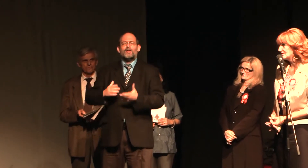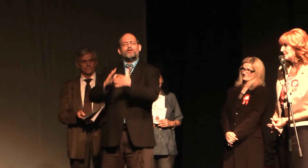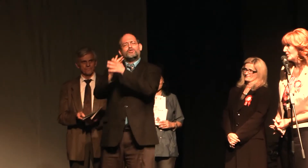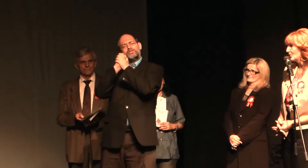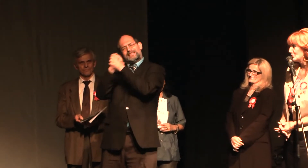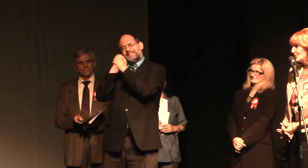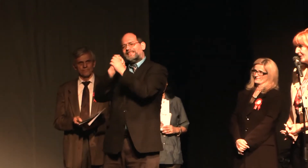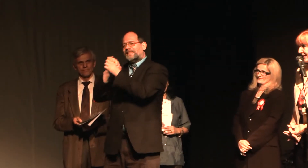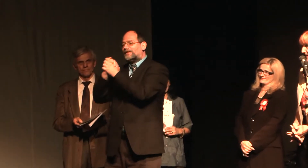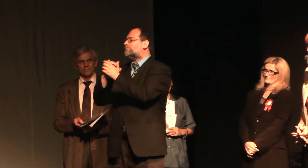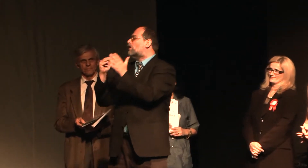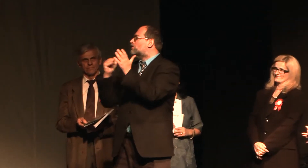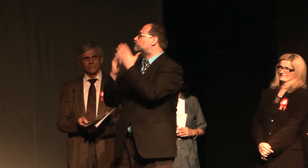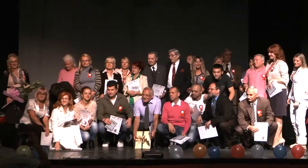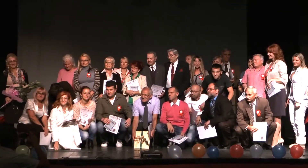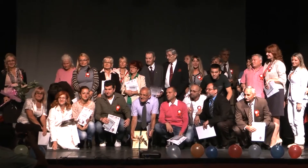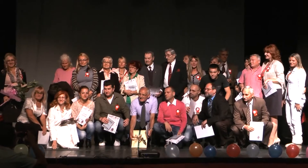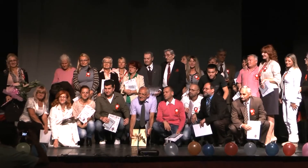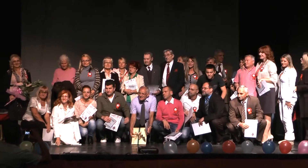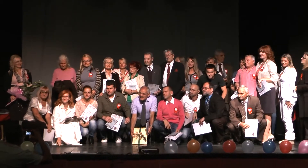aktivnostima koje su prikazane.